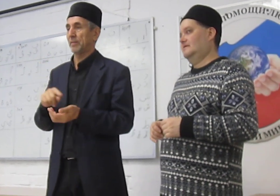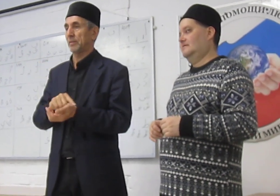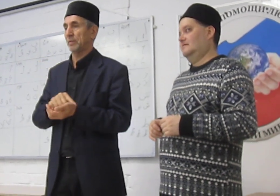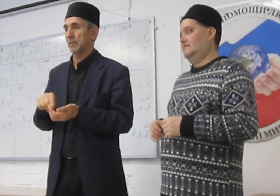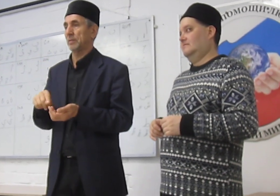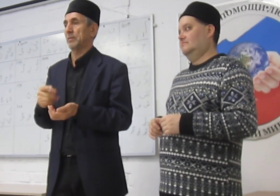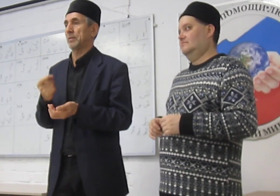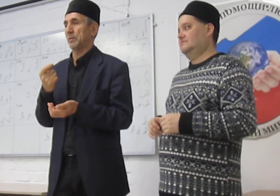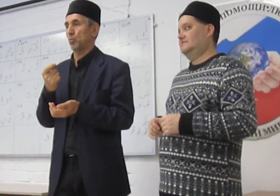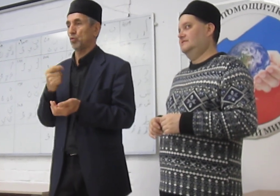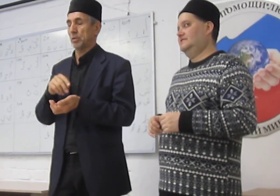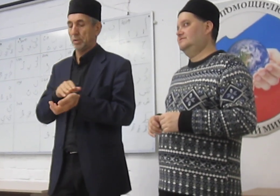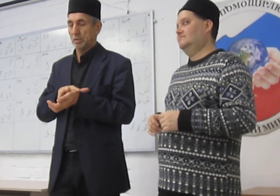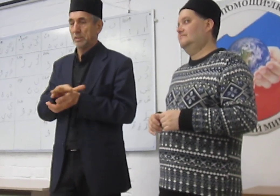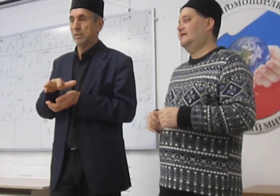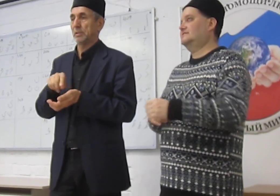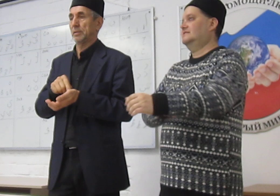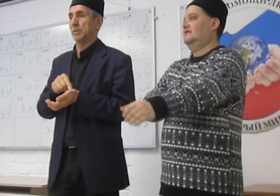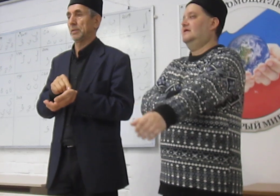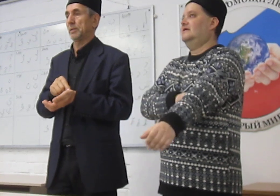кровь, вот, если у вас